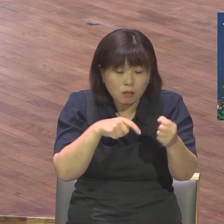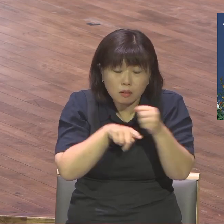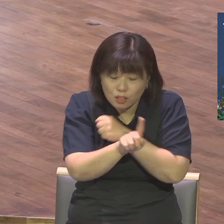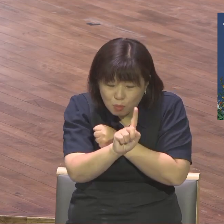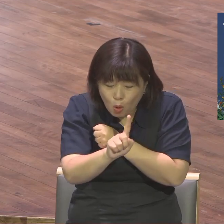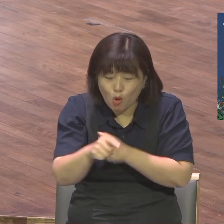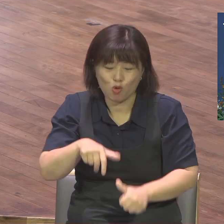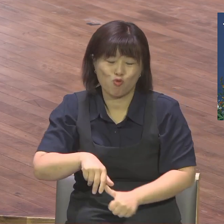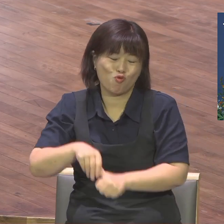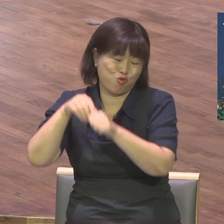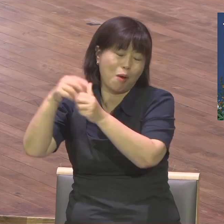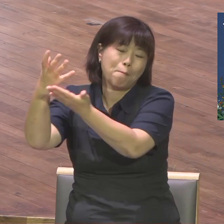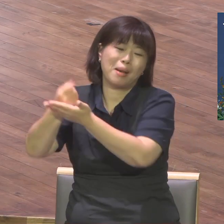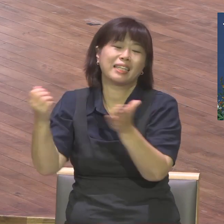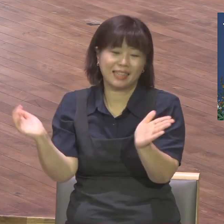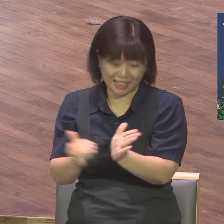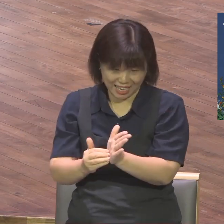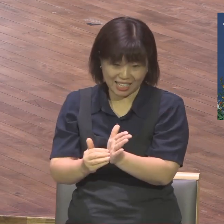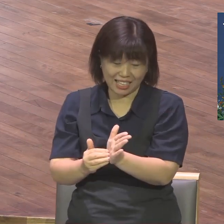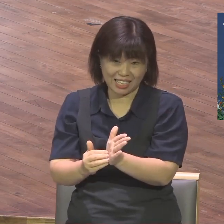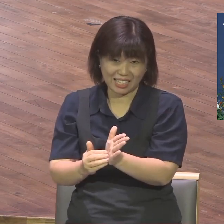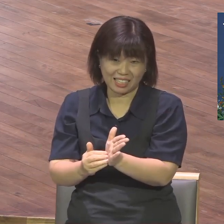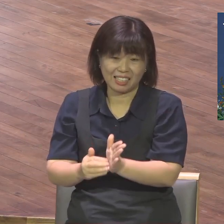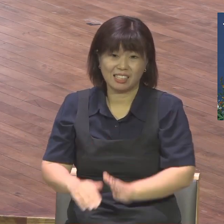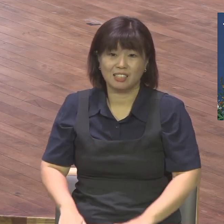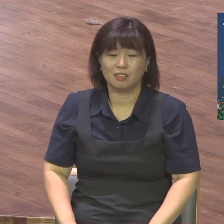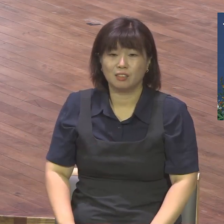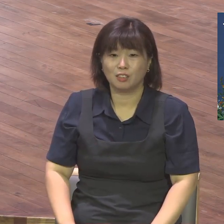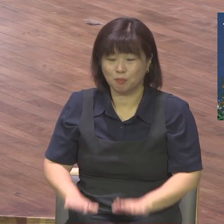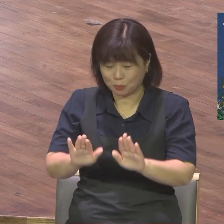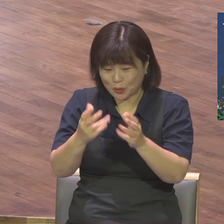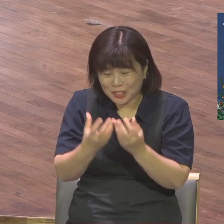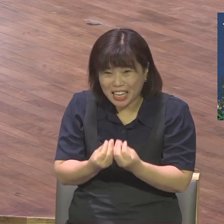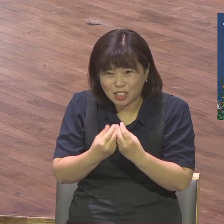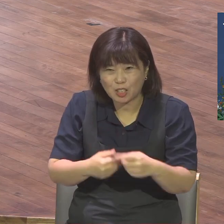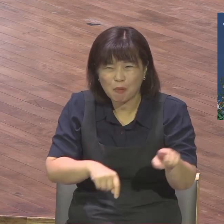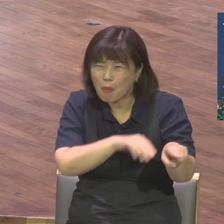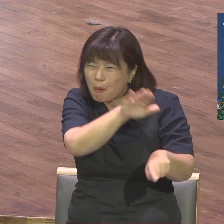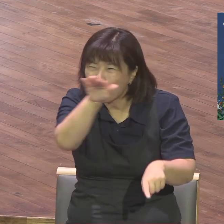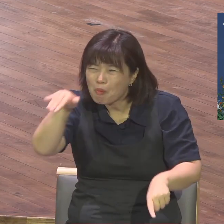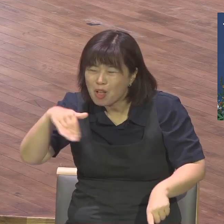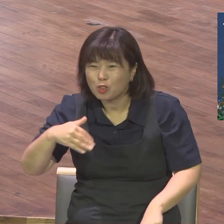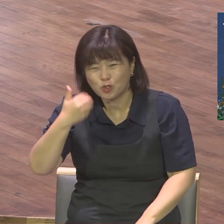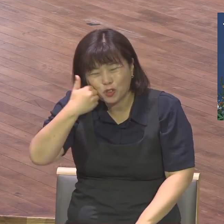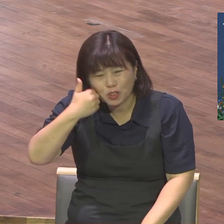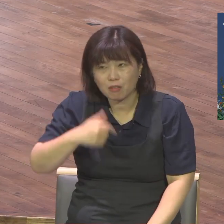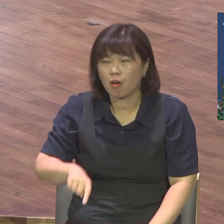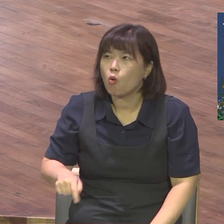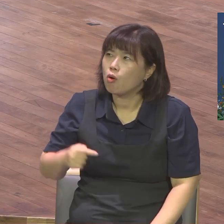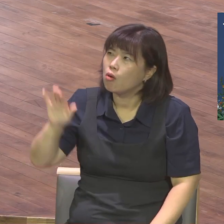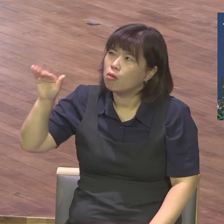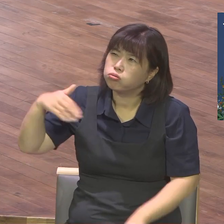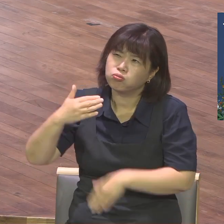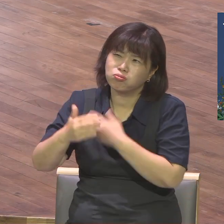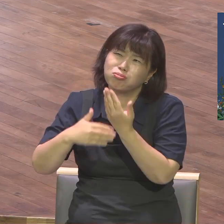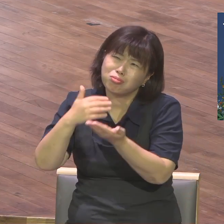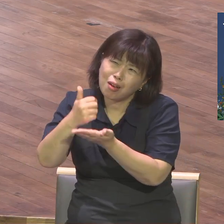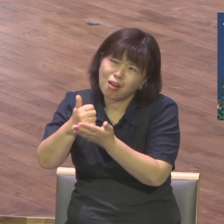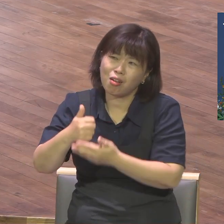죄인 상태로는 하나님 일 못하지요. 나는 죄가 많아서, 나는 지은 죄가 많아서, 나는 과거가